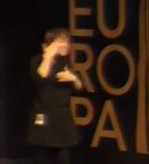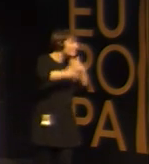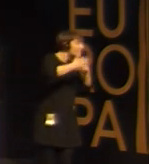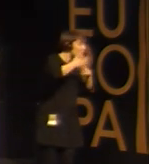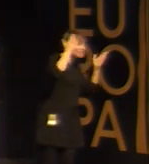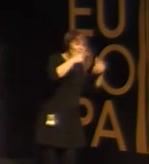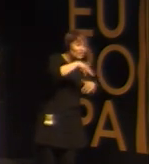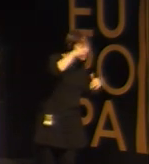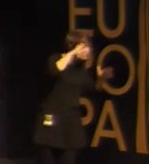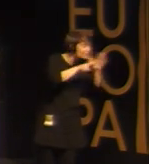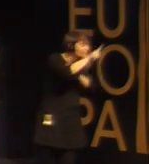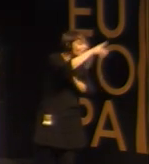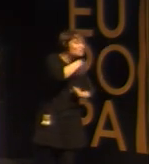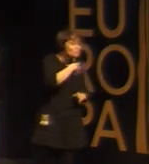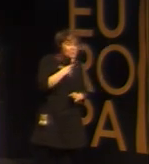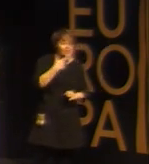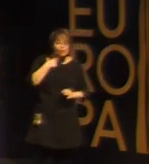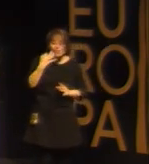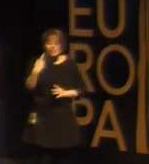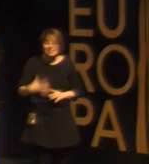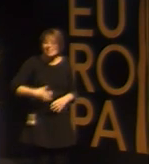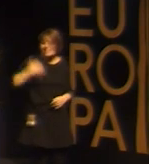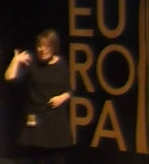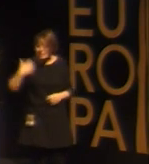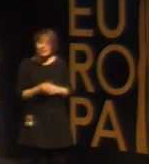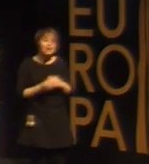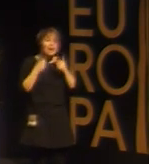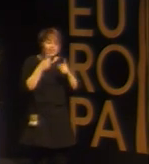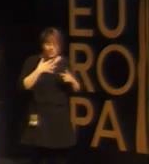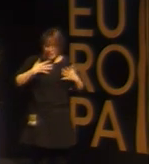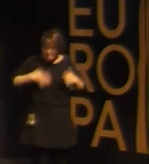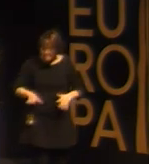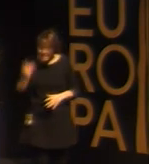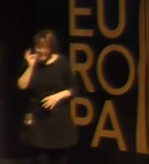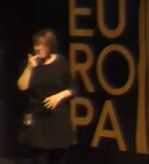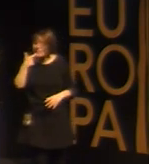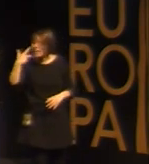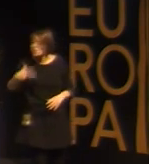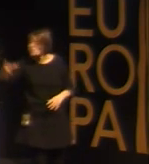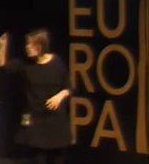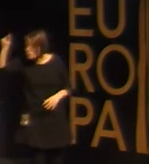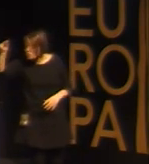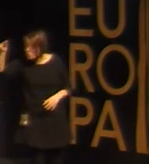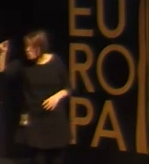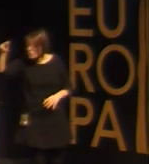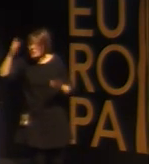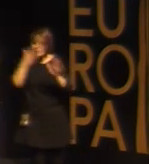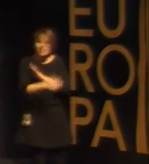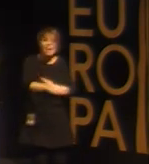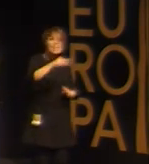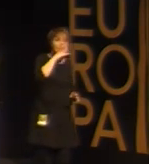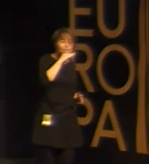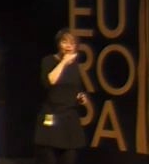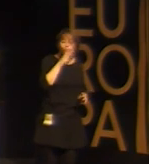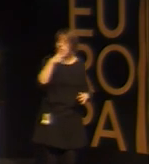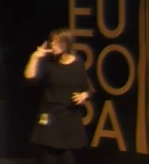pueden desarrollarse y necesito la rabia necesito que mi hija cuando diga no sea desde el enfado porque